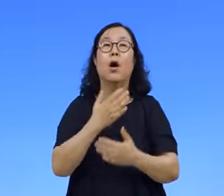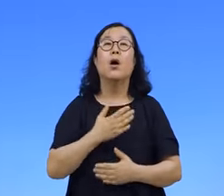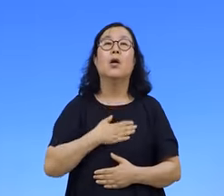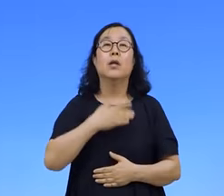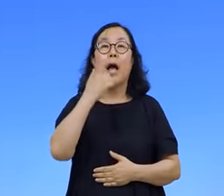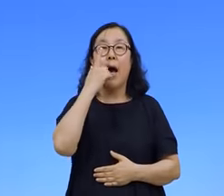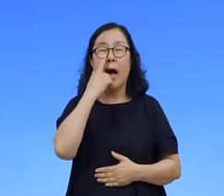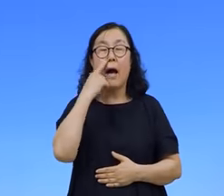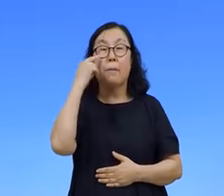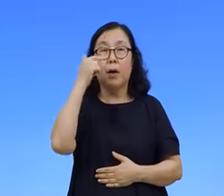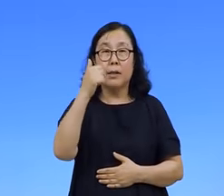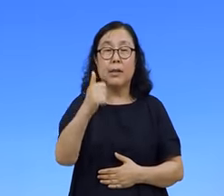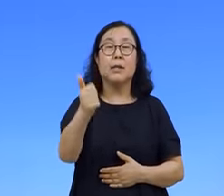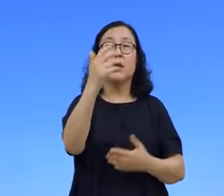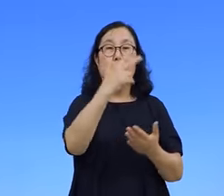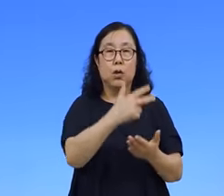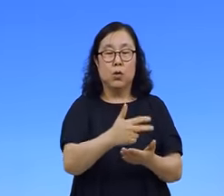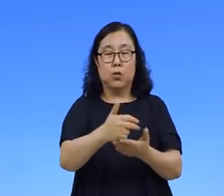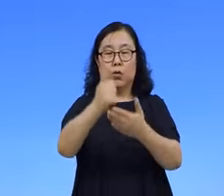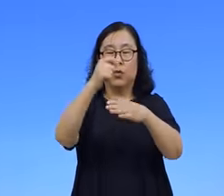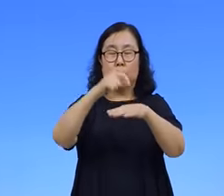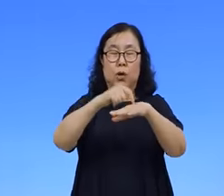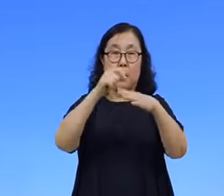내 아버지,